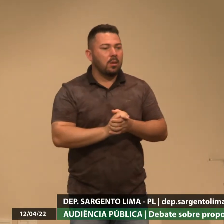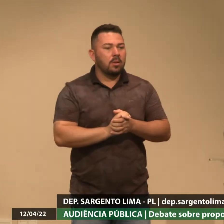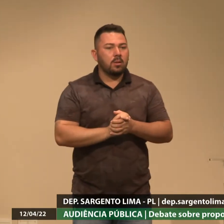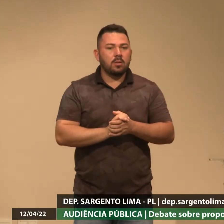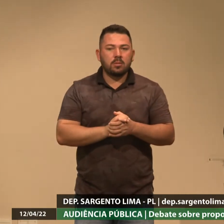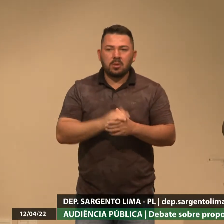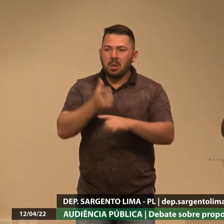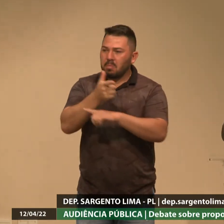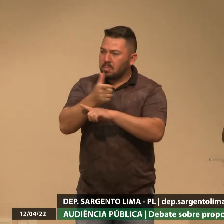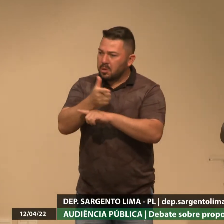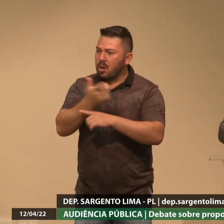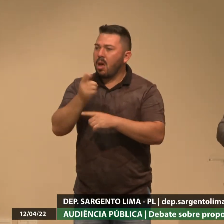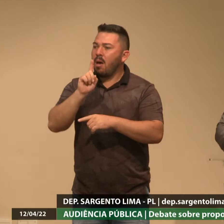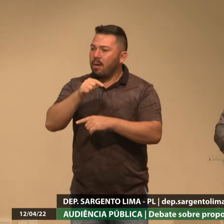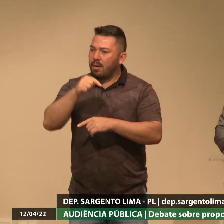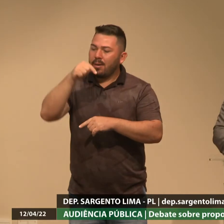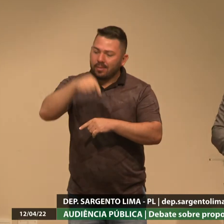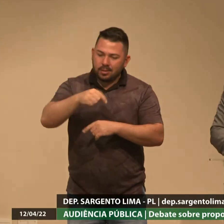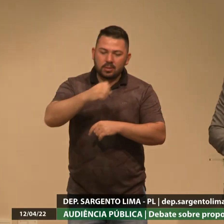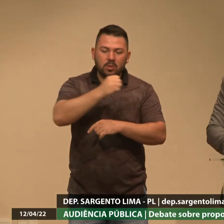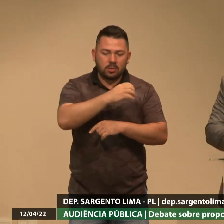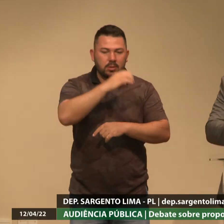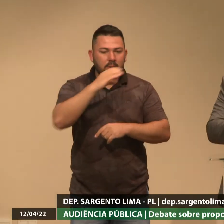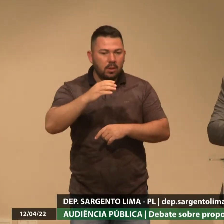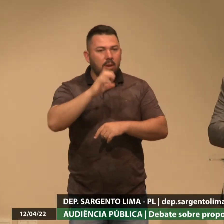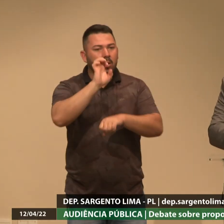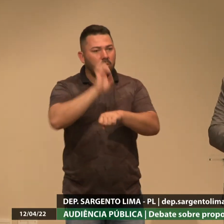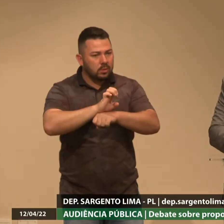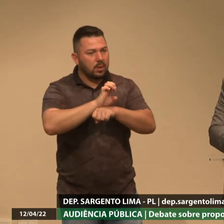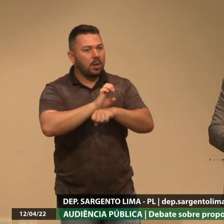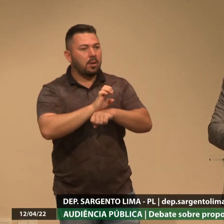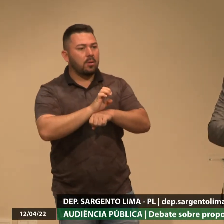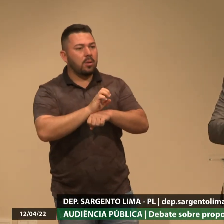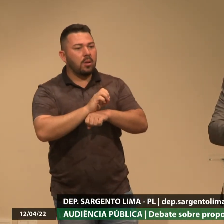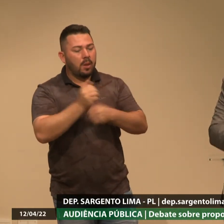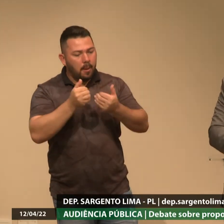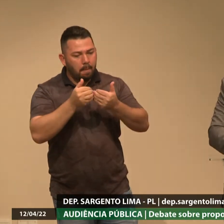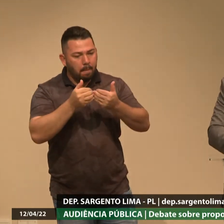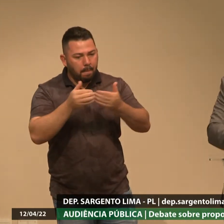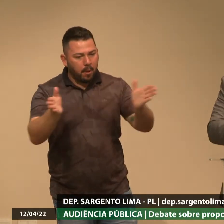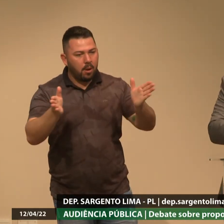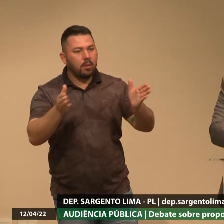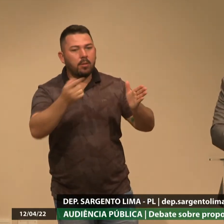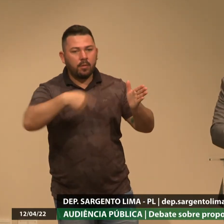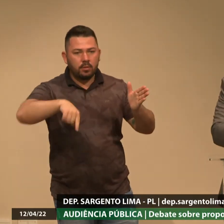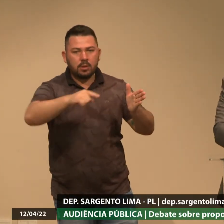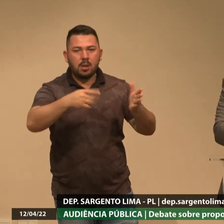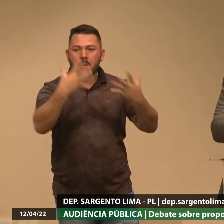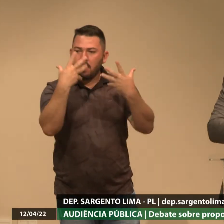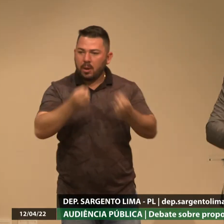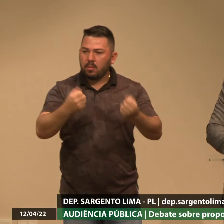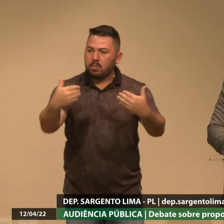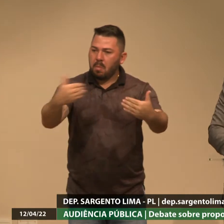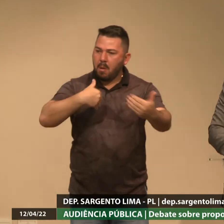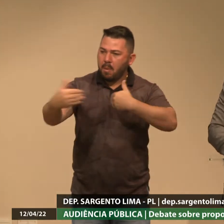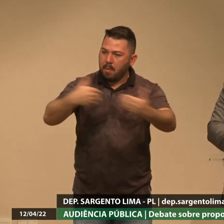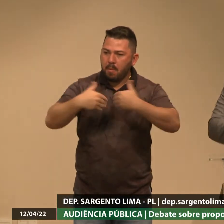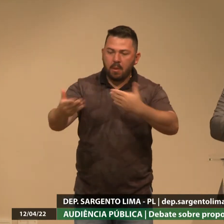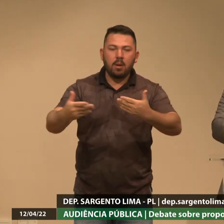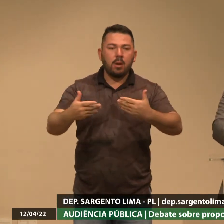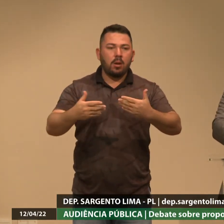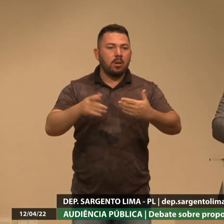de pistola Esse é o seu estado e nós temos está de portas abertas para receber não só o setor de